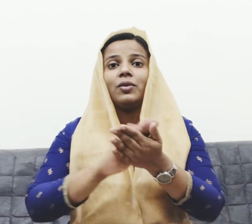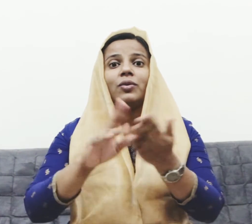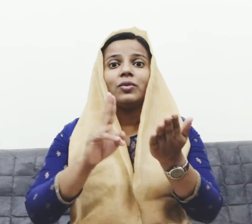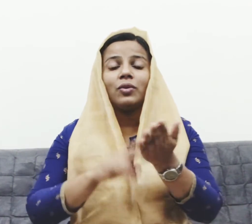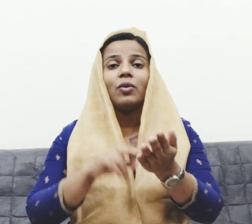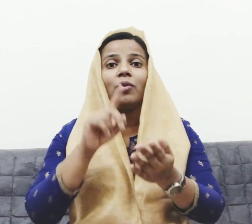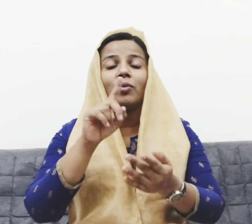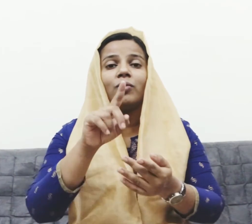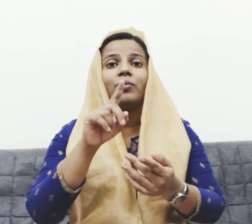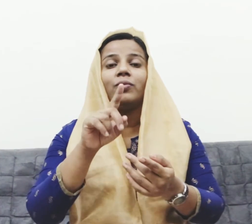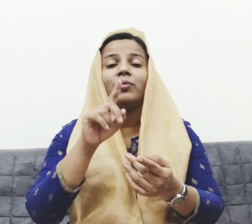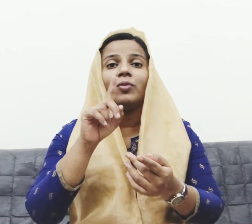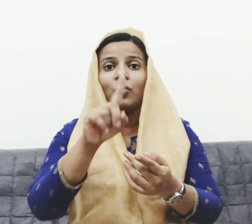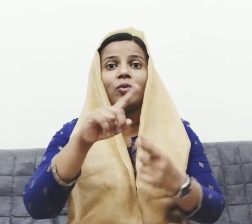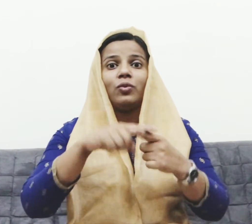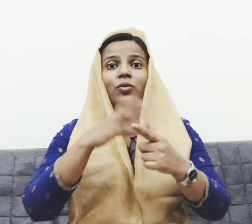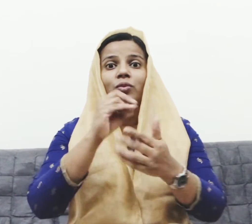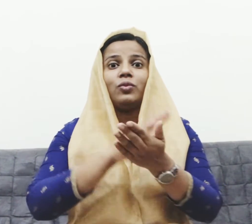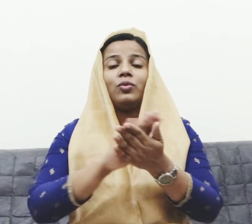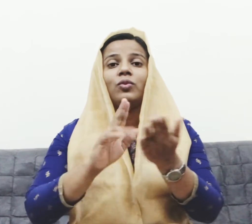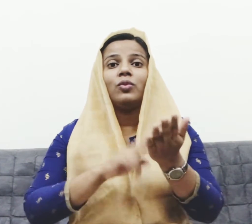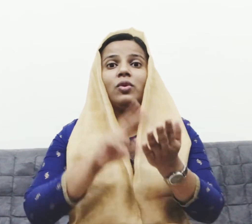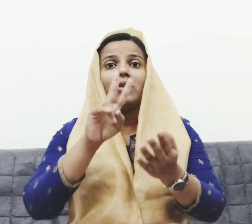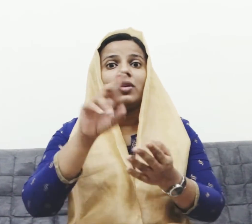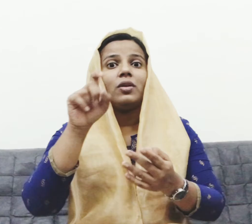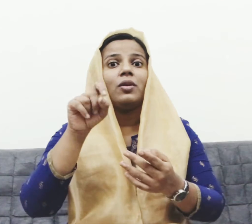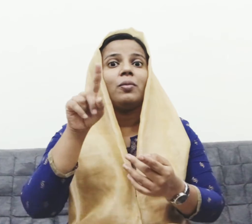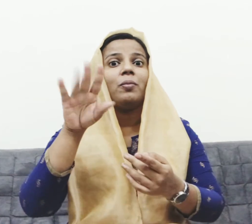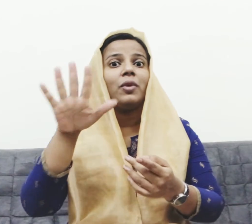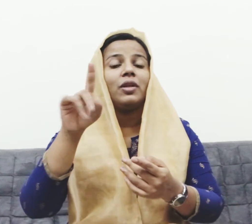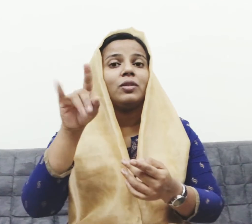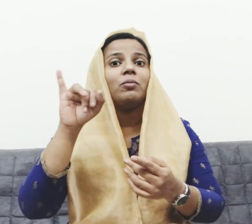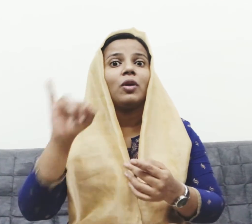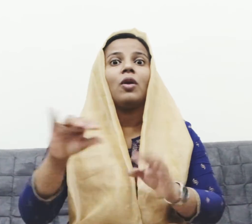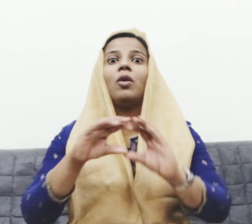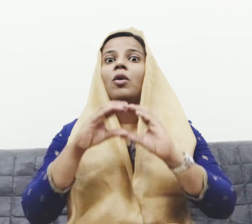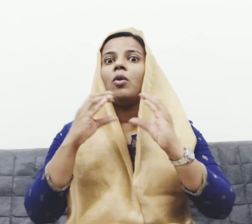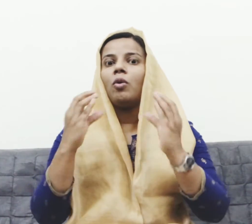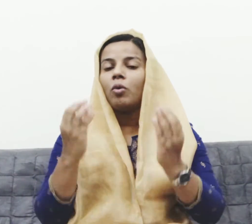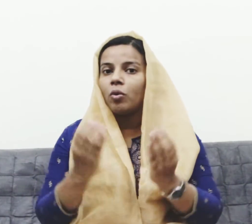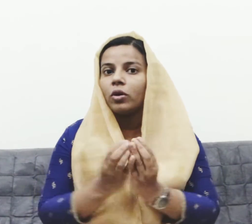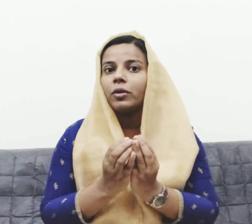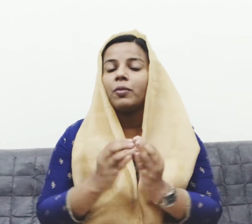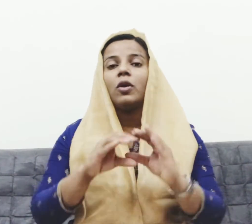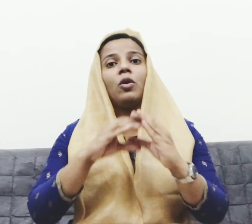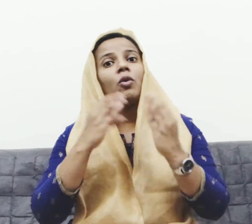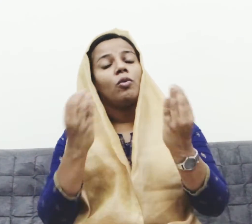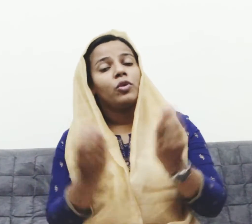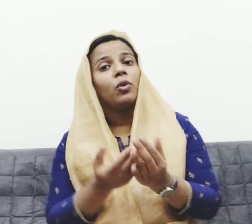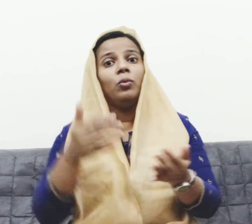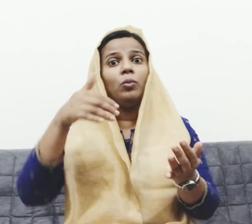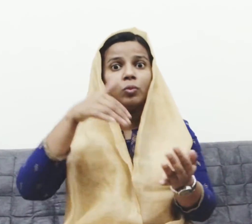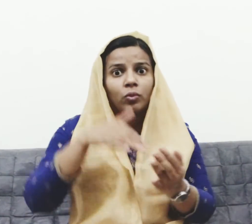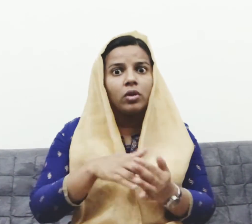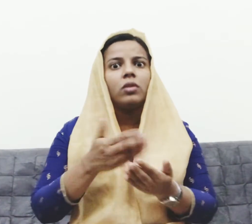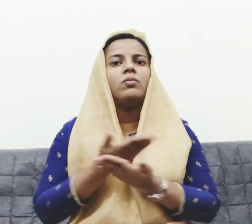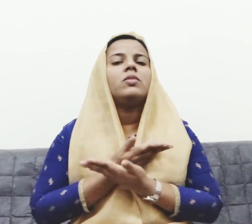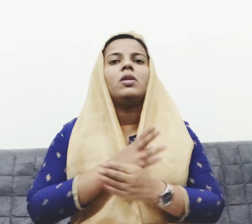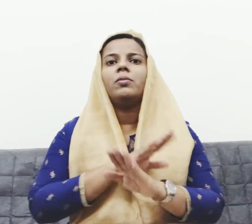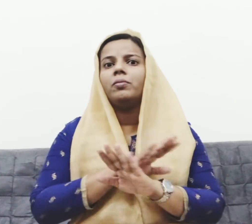എഴുതുമ്പോൾ 1 യോഹന്നാൻ 2:15 15 വാക്യങ്ങളിൽ പറഞ്ഞ്, ലോകത്തെയും ലോകത്തിലുള്ളതിനെയും സ്നേഹിക്കരുത്.